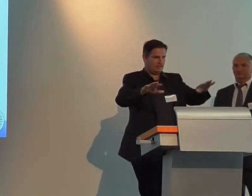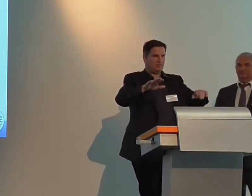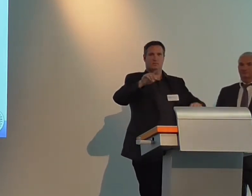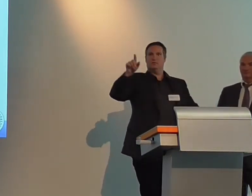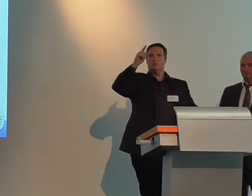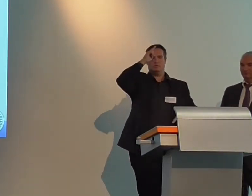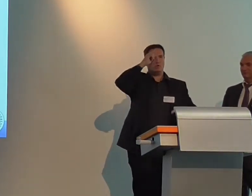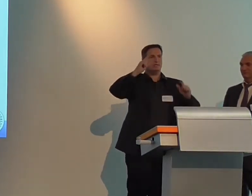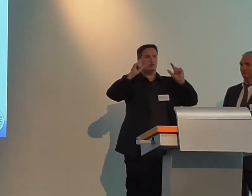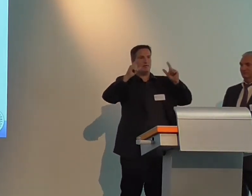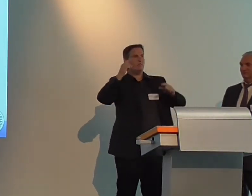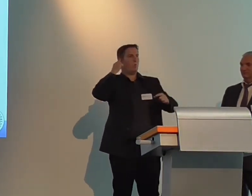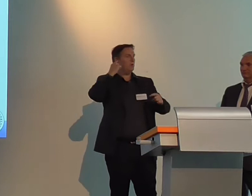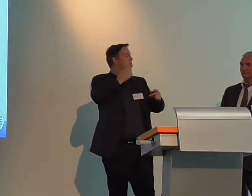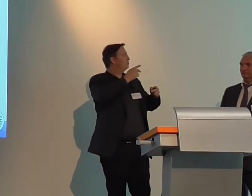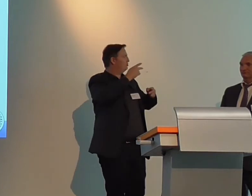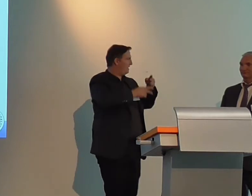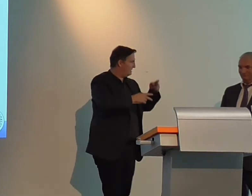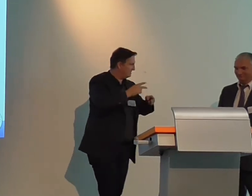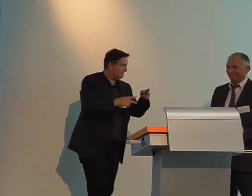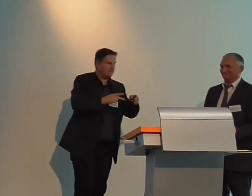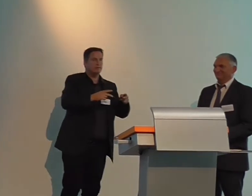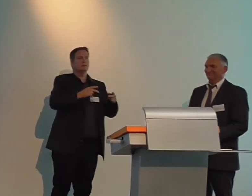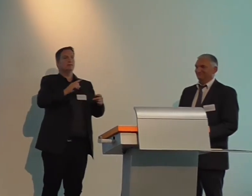Deutschen Gesellschaft der Hörbehinderten,